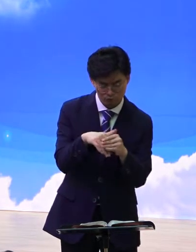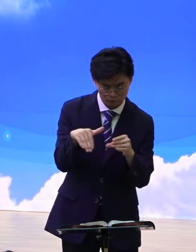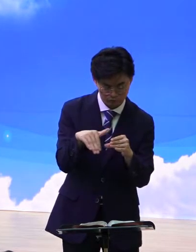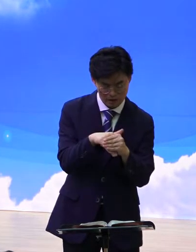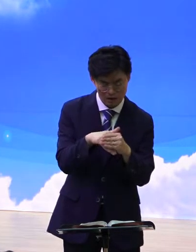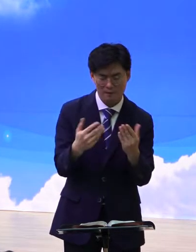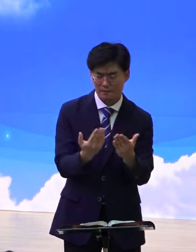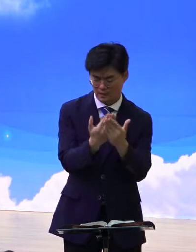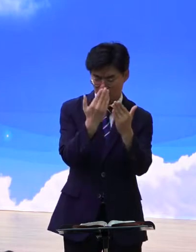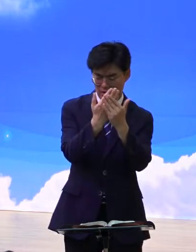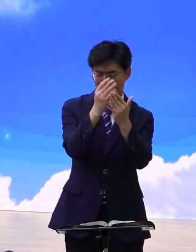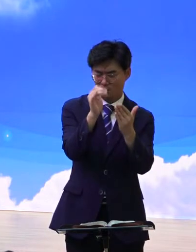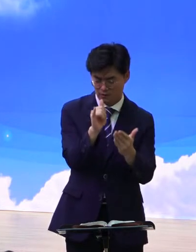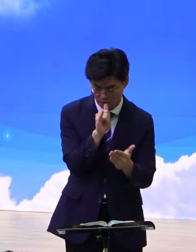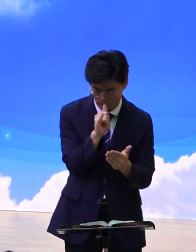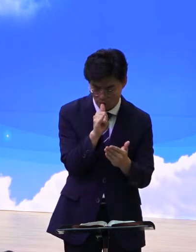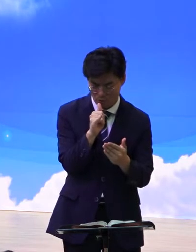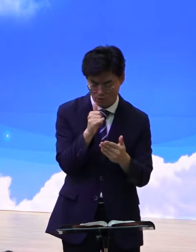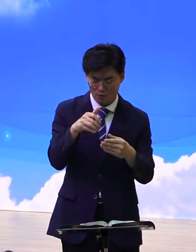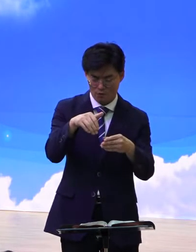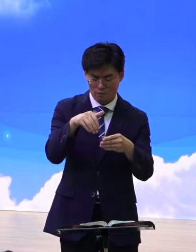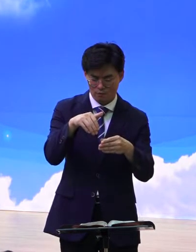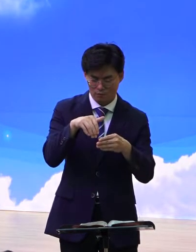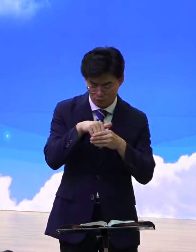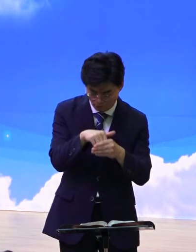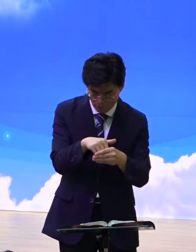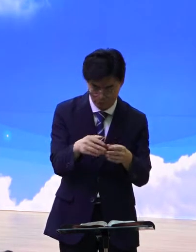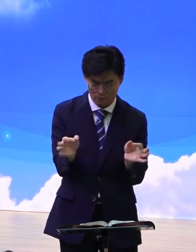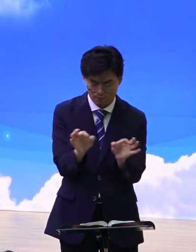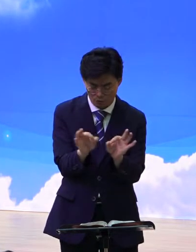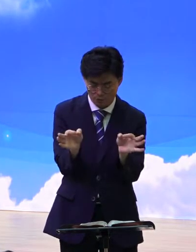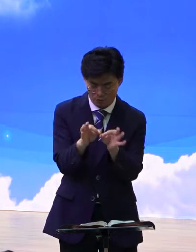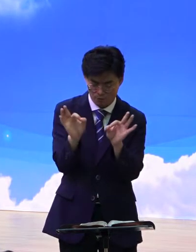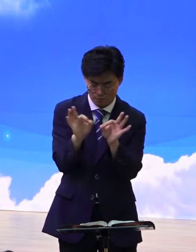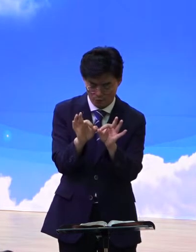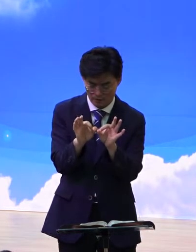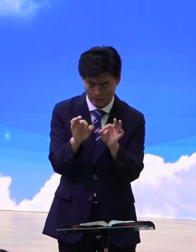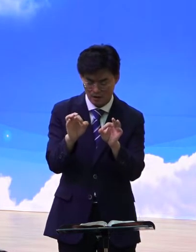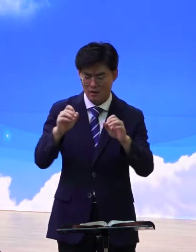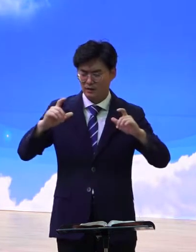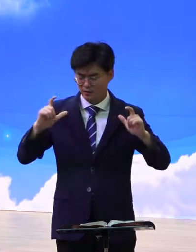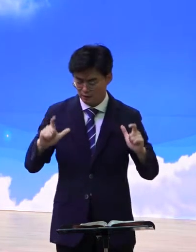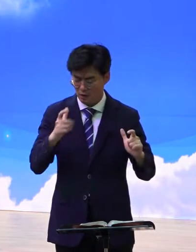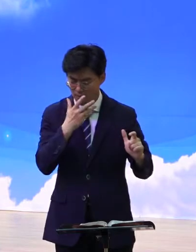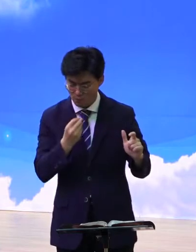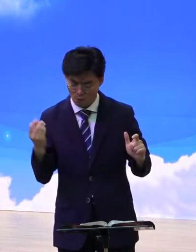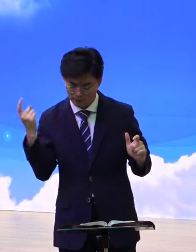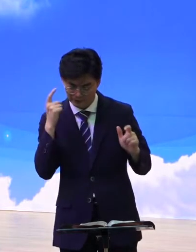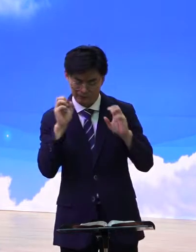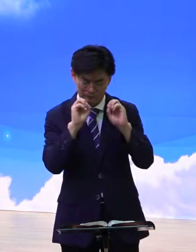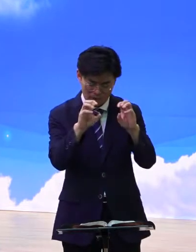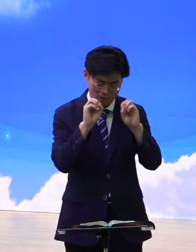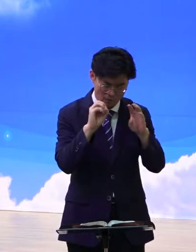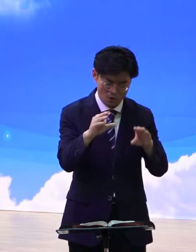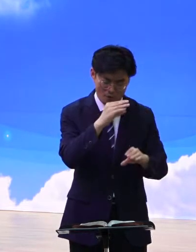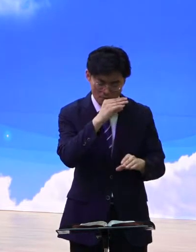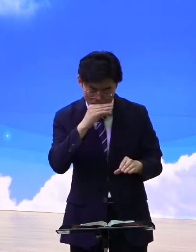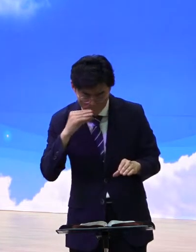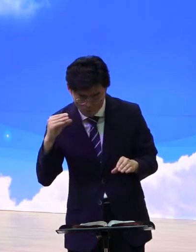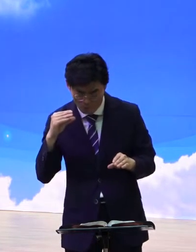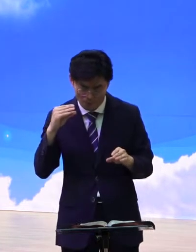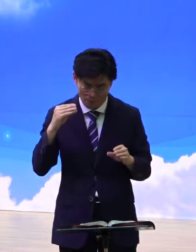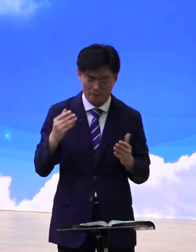모은 헌금으로 학교를 세우고 병원을 지어 지역 선교와 교육에 앞장섰던 그 힘들었던 시절을